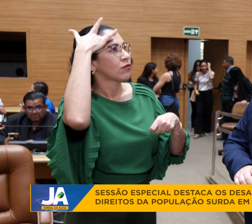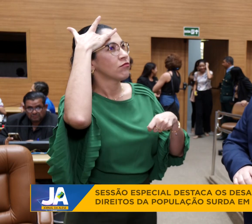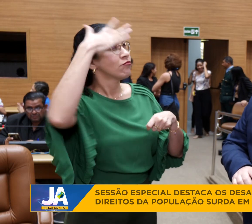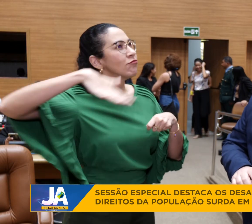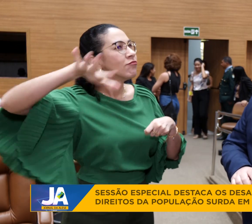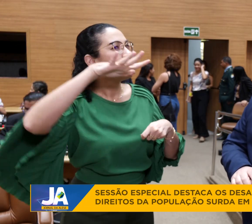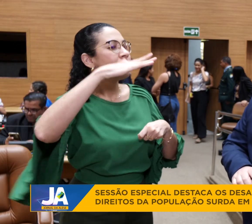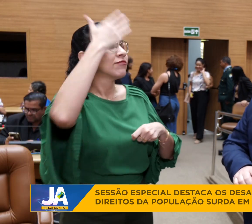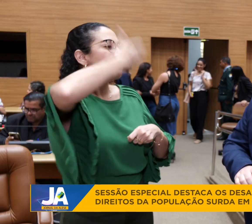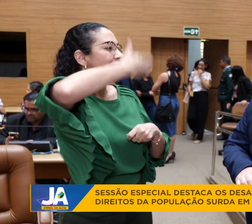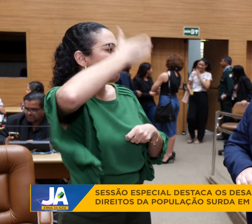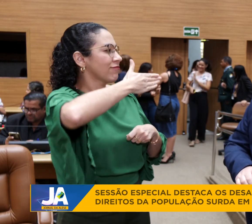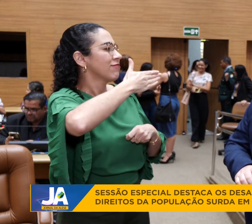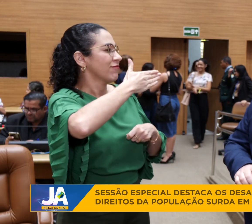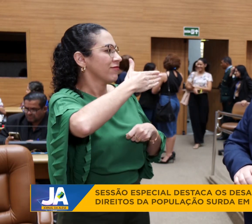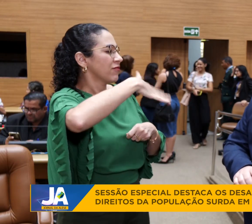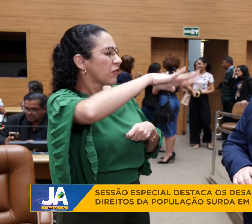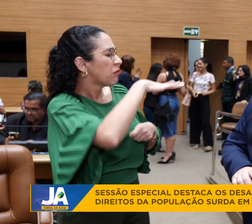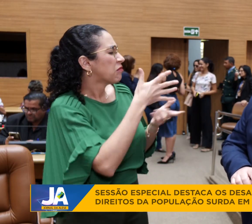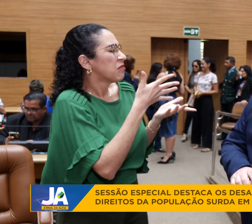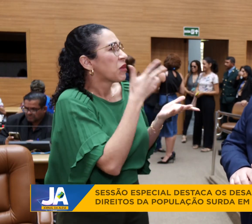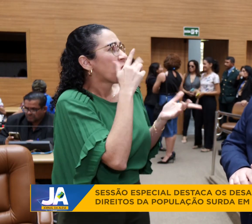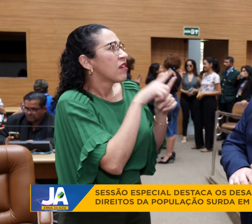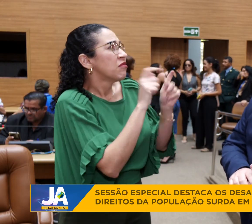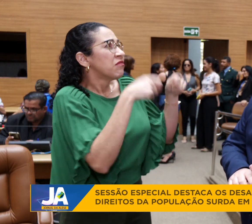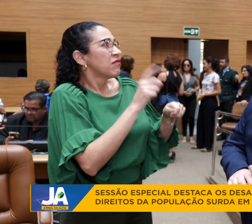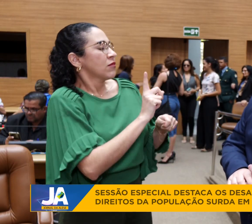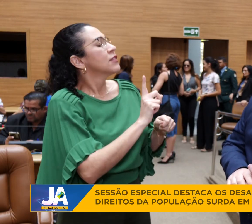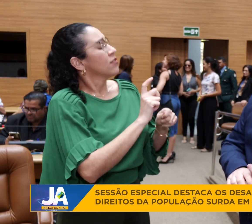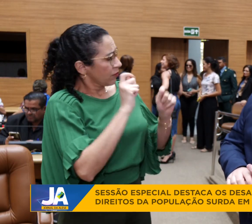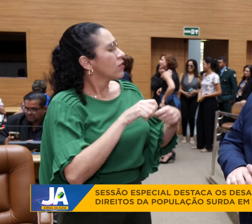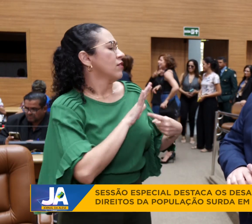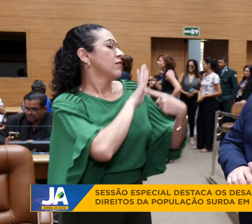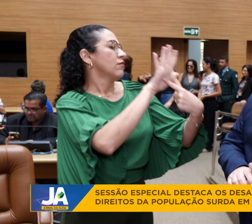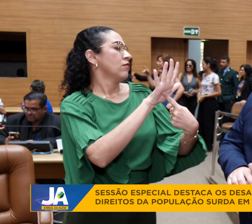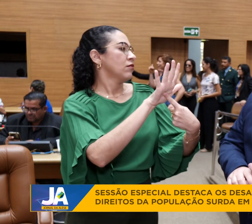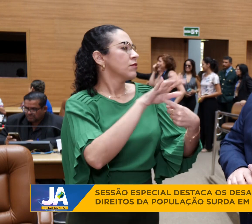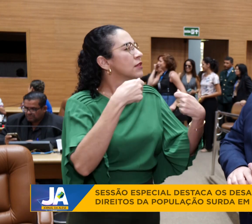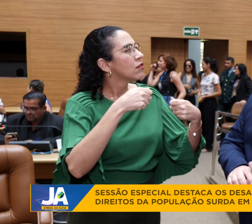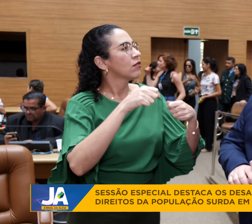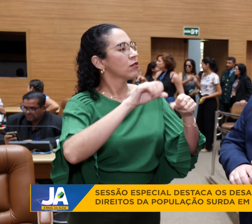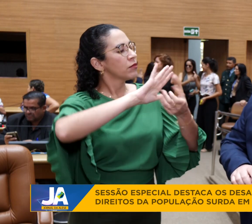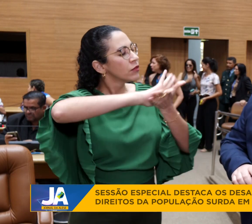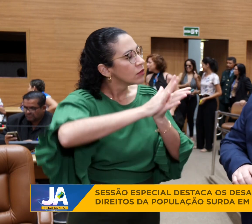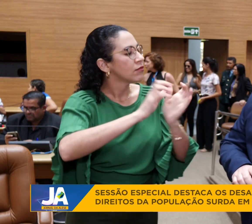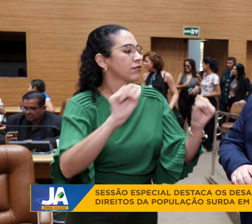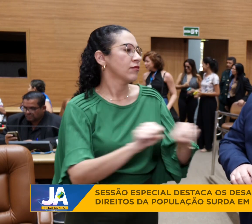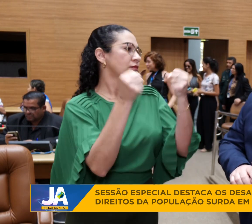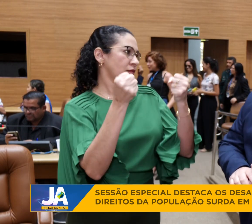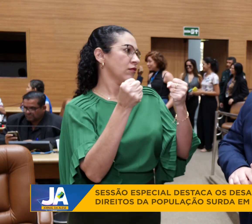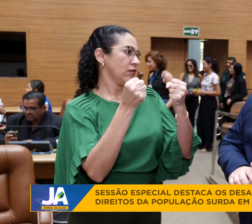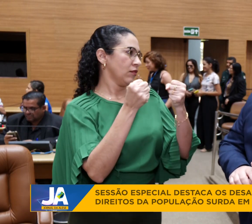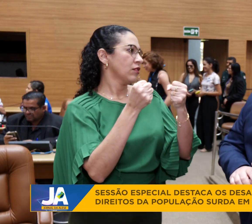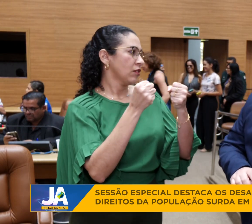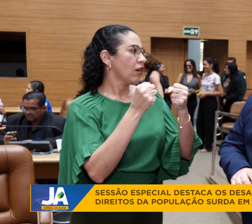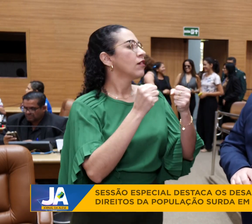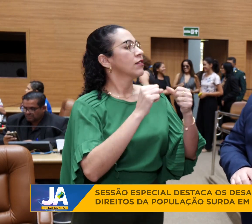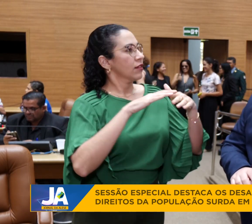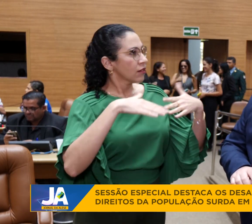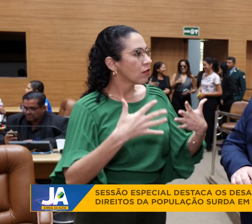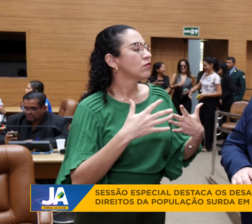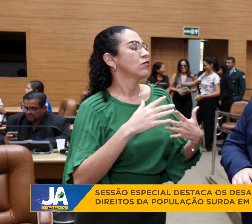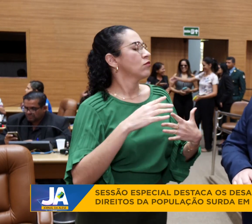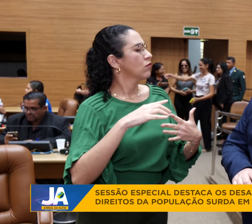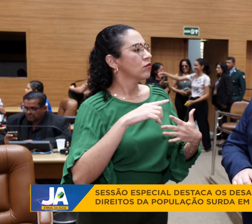que nós somos capazes que as pessoas não vê isso né mas nós somos capazes Nós estamos Nós estamos mostrando que